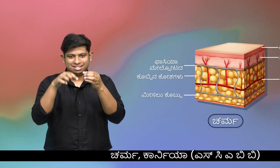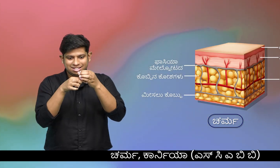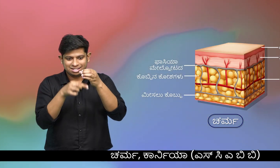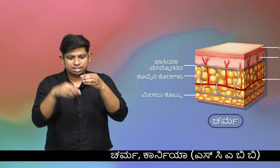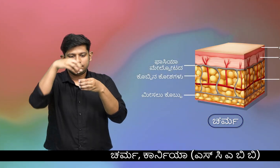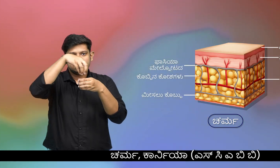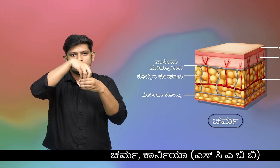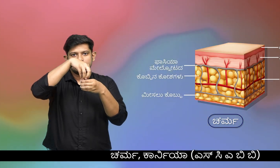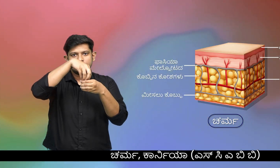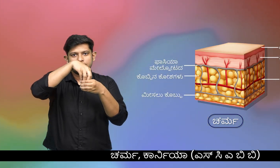SCABB.